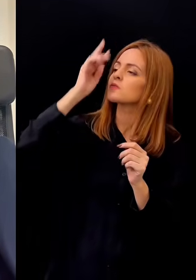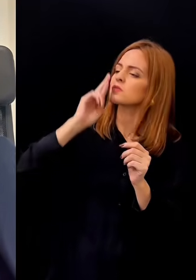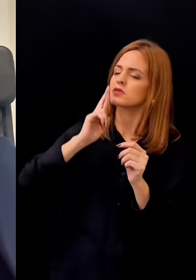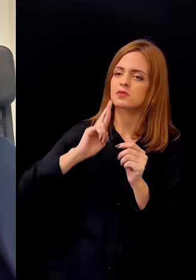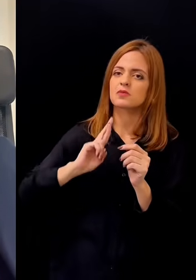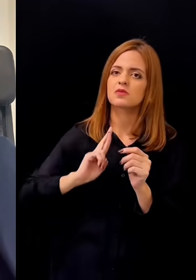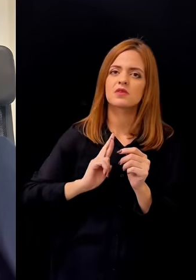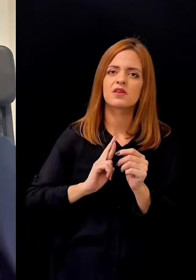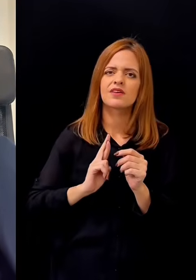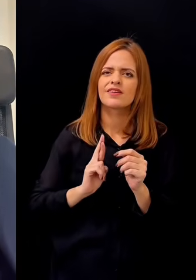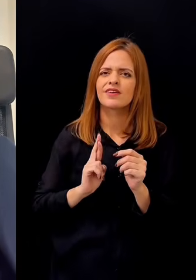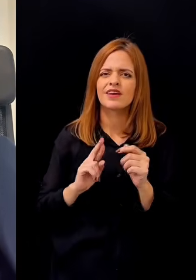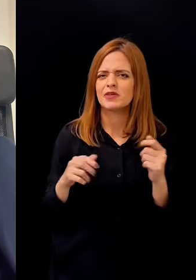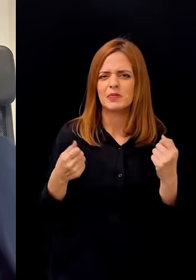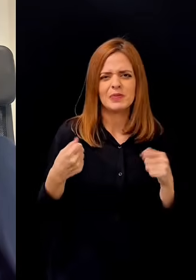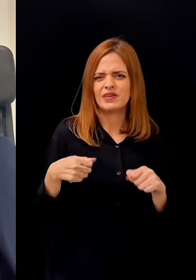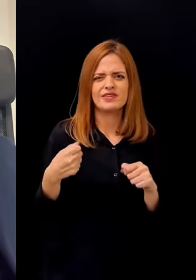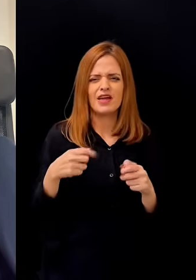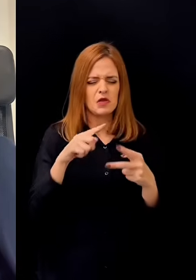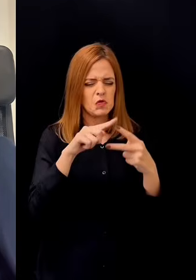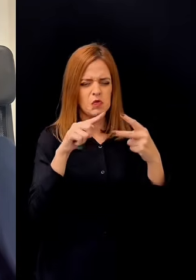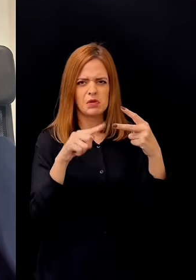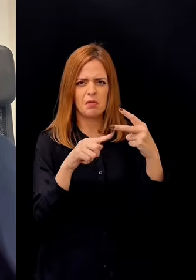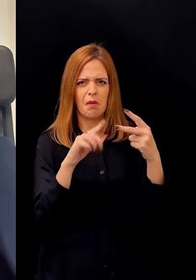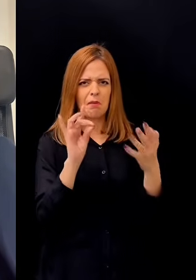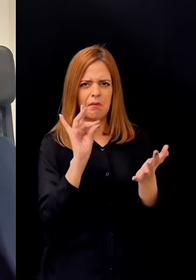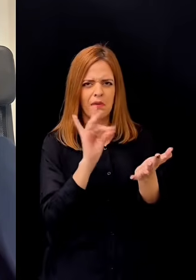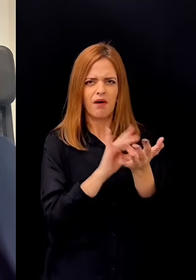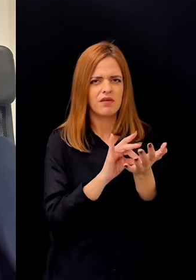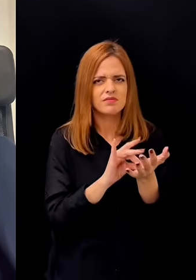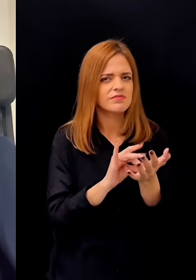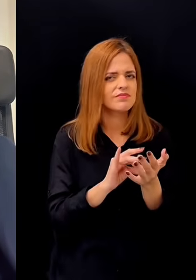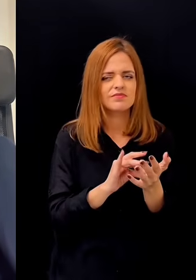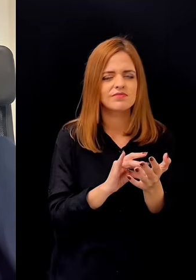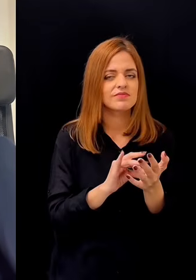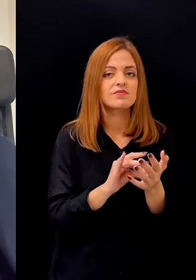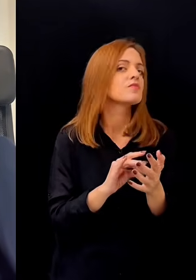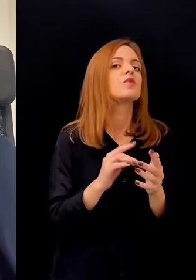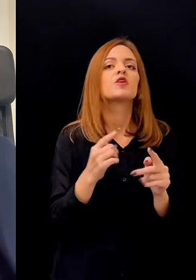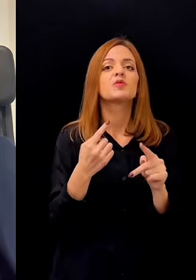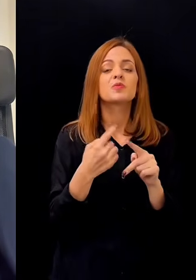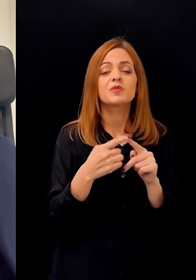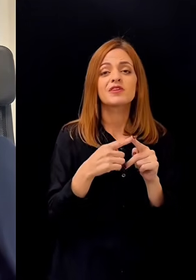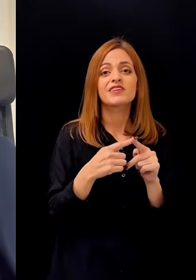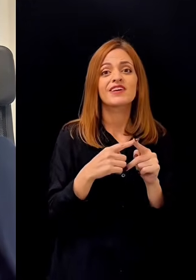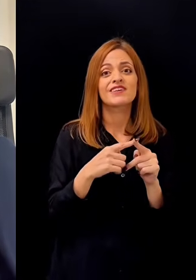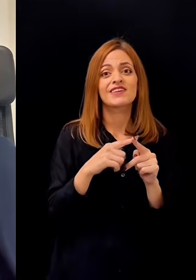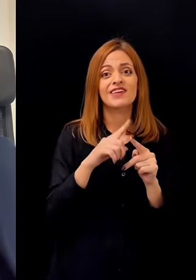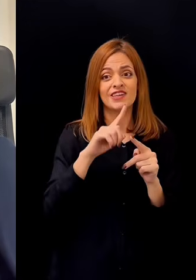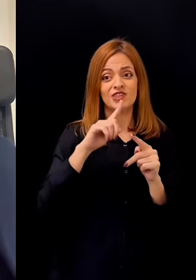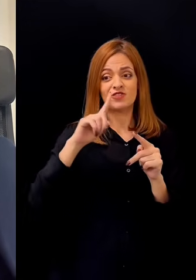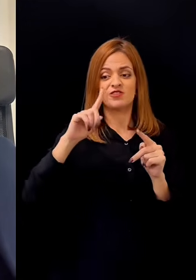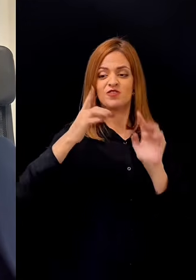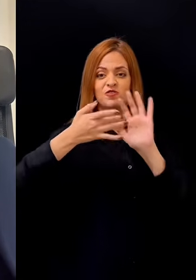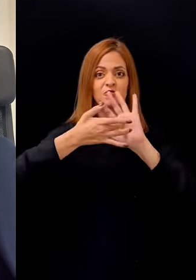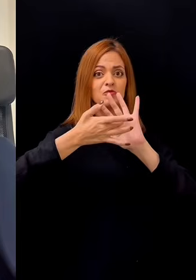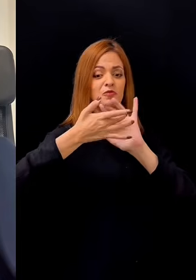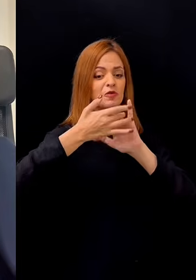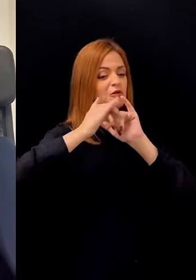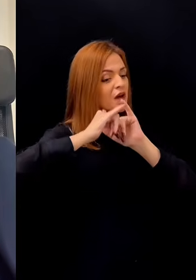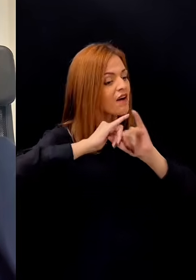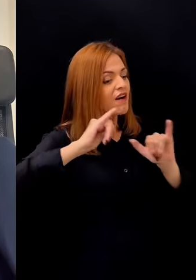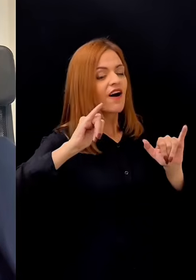precisava ter falado na verdade te digo, porque tudo que saía da boca de Jesus era